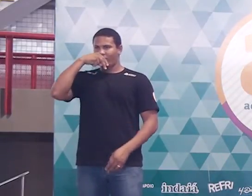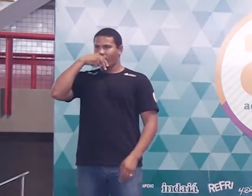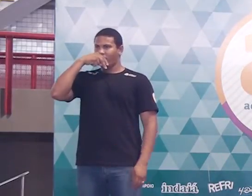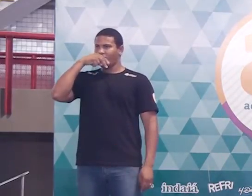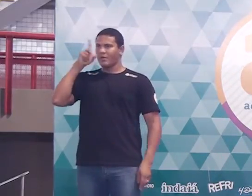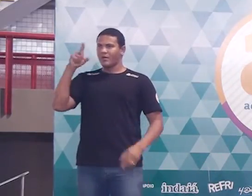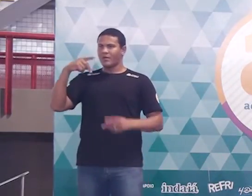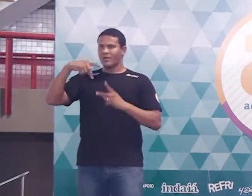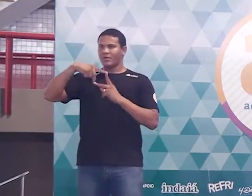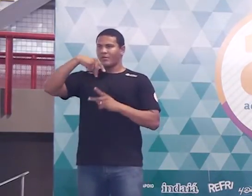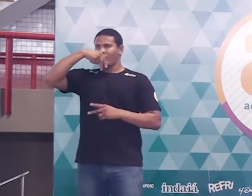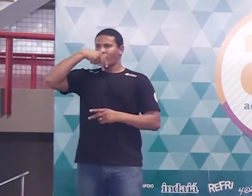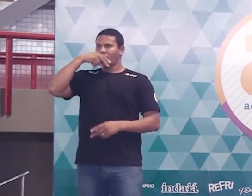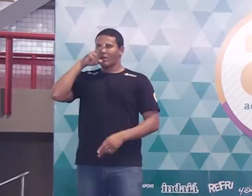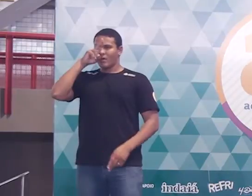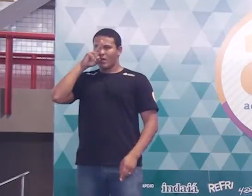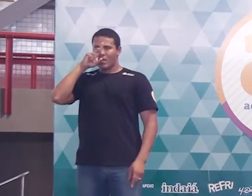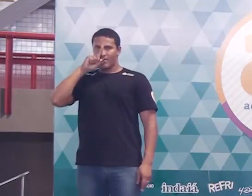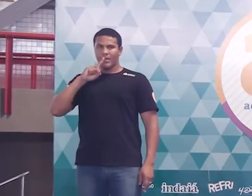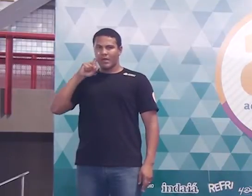plâncton do Bob Esponja? Ele